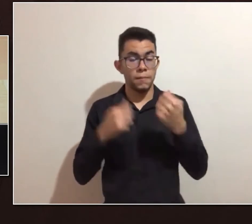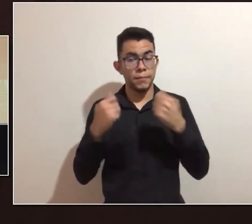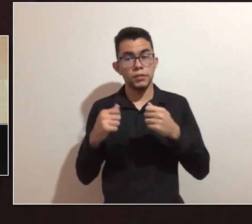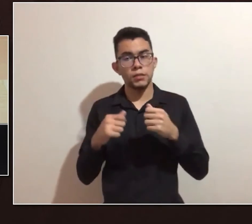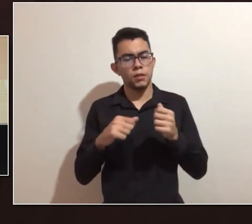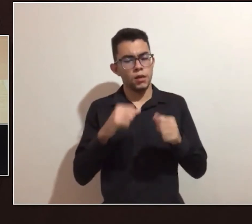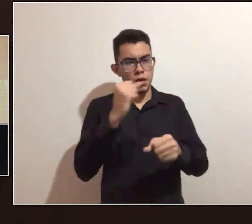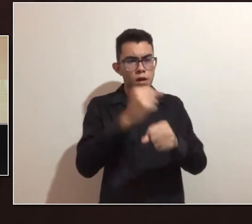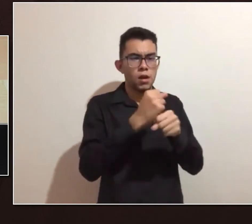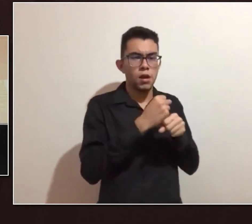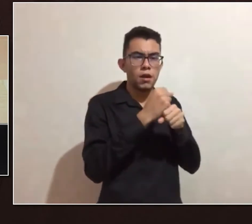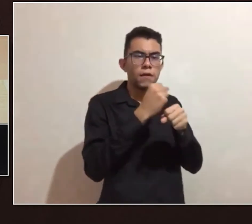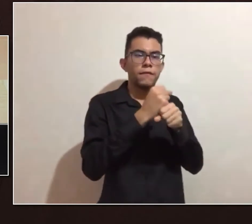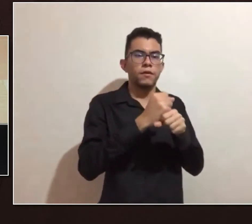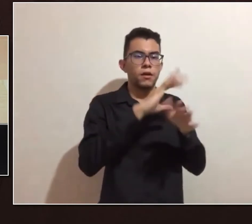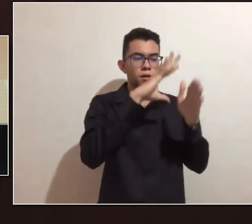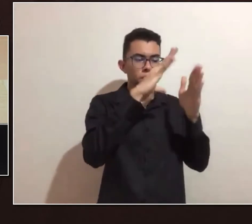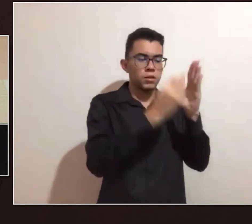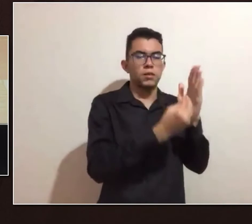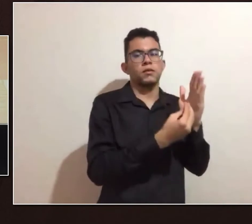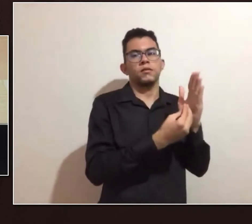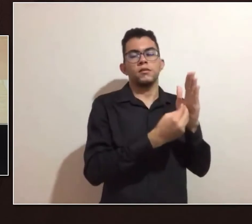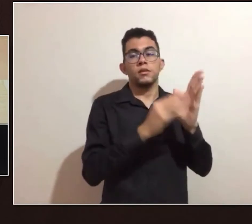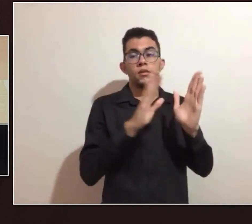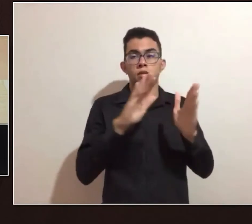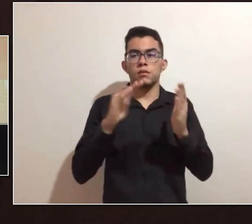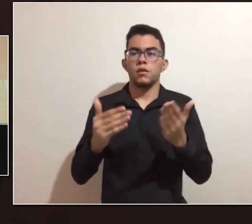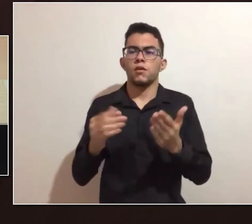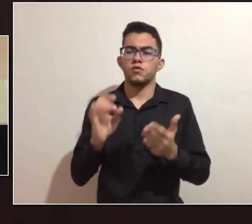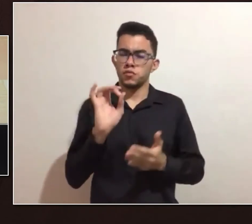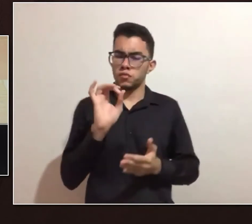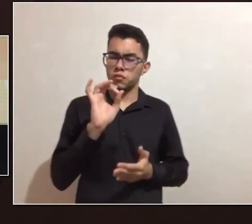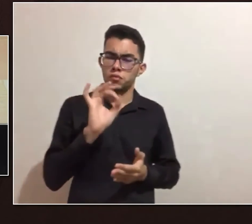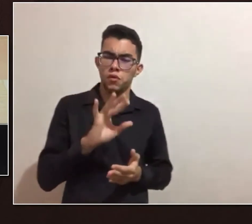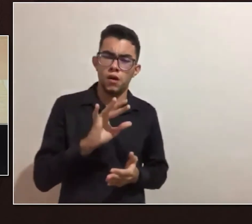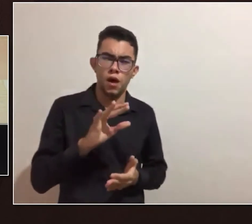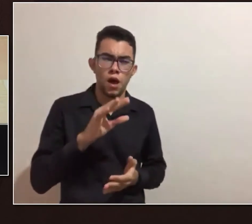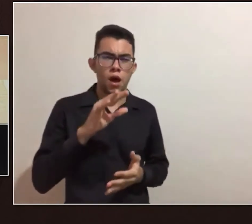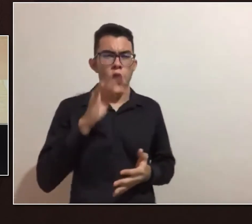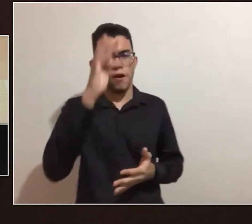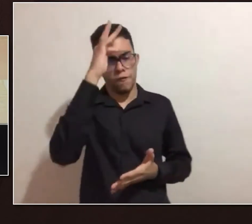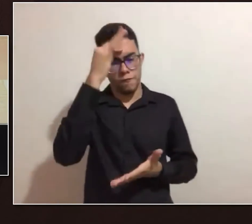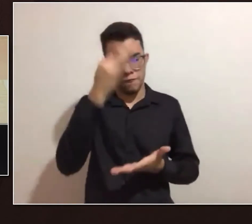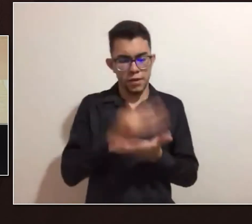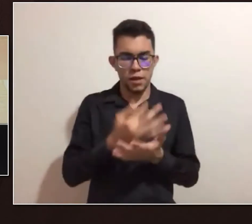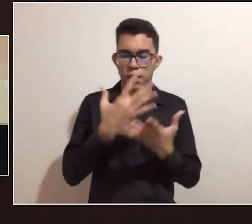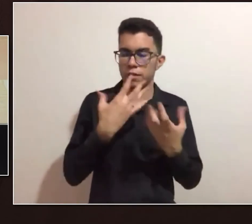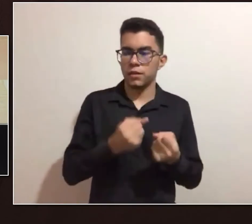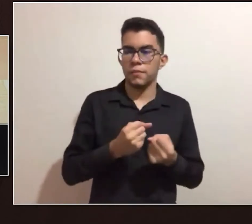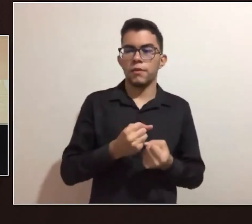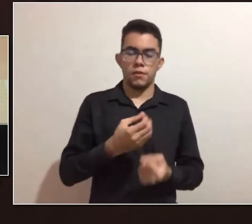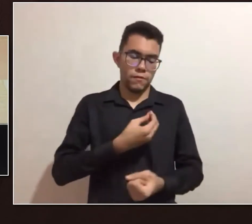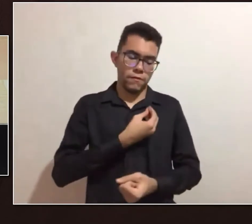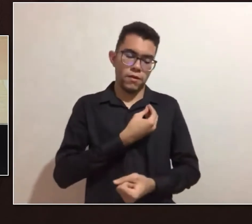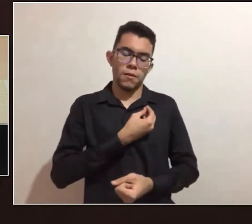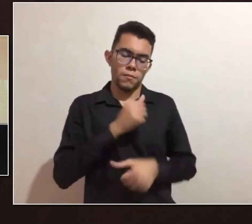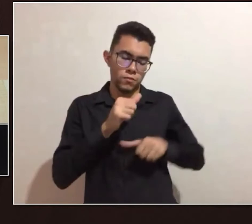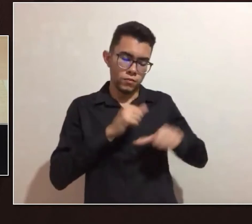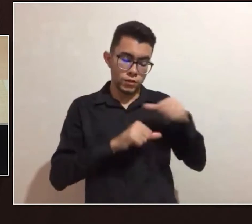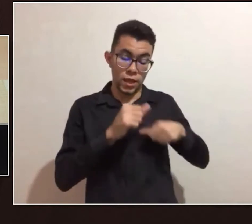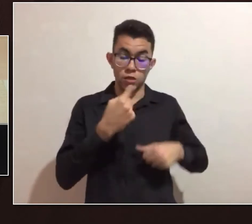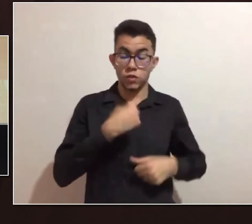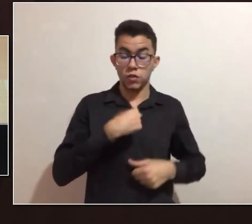quer edificar a sua igreja. Então, não é meramente eu aceitar a fé, não é meramente eu ter a vida de Deus e mudar meus hábitos,